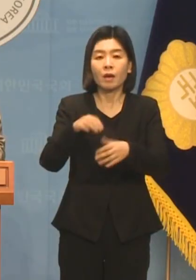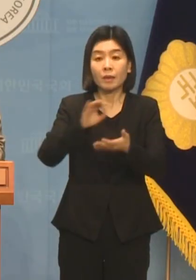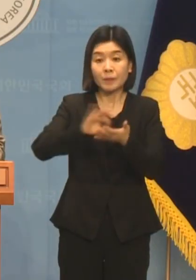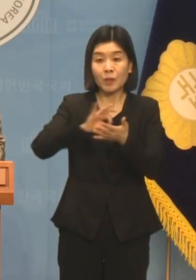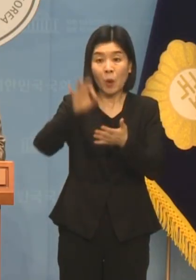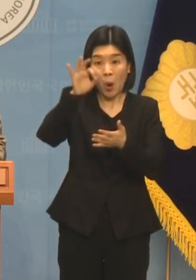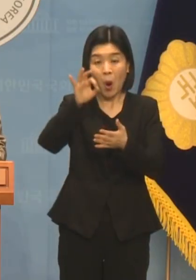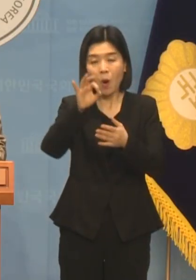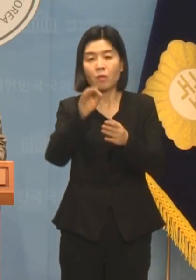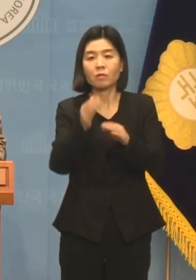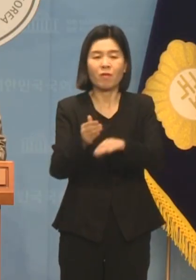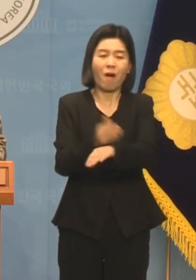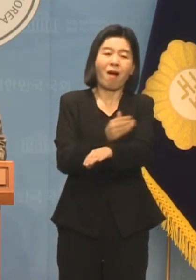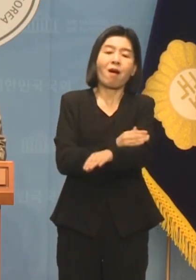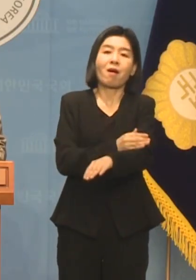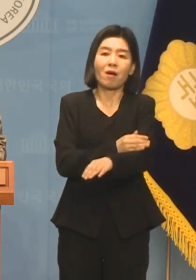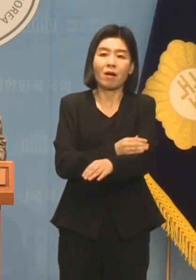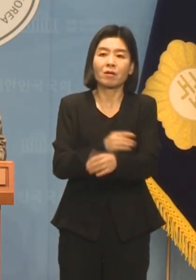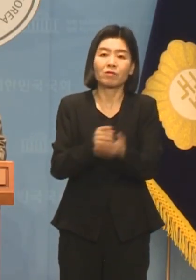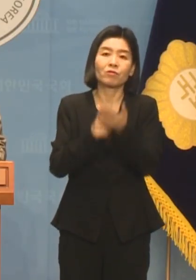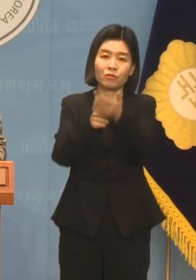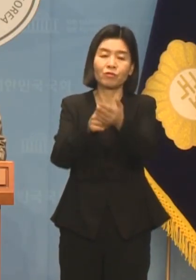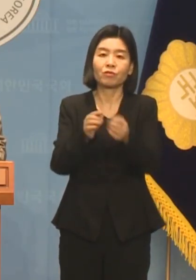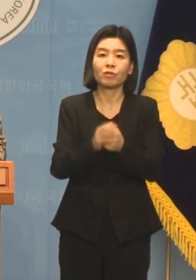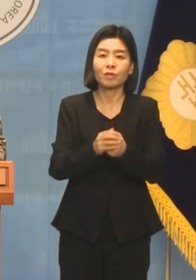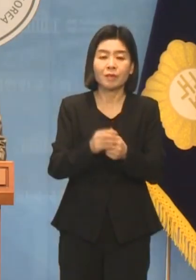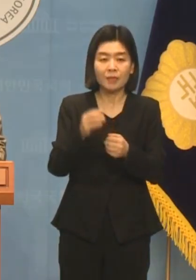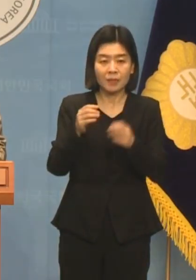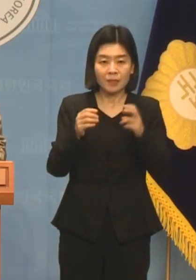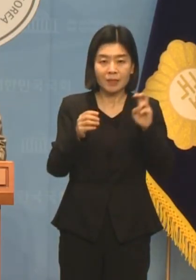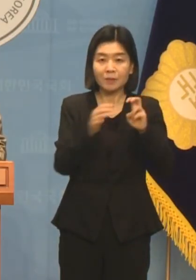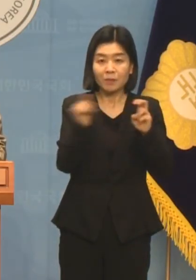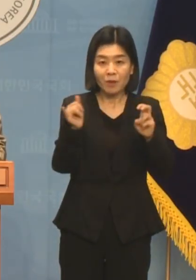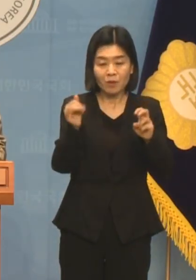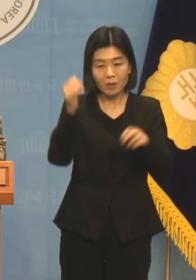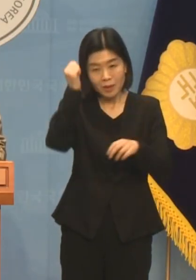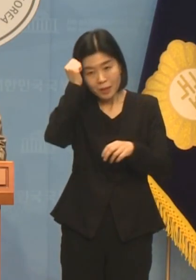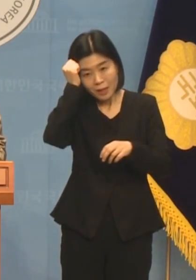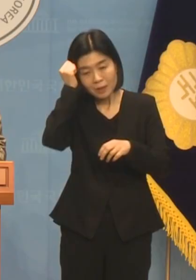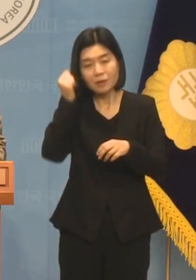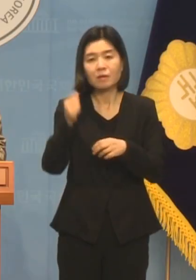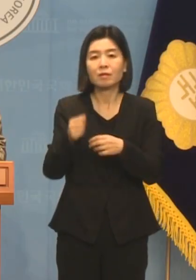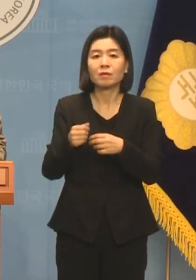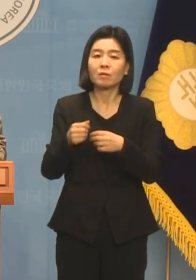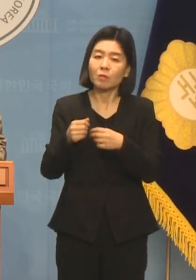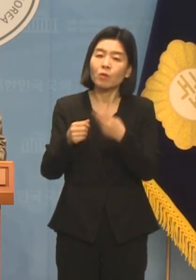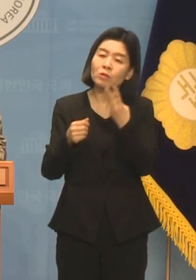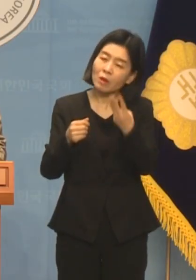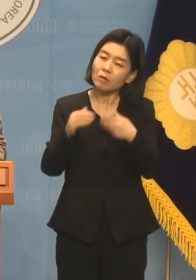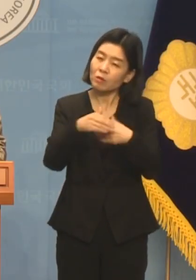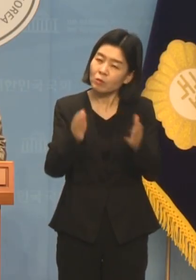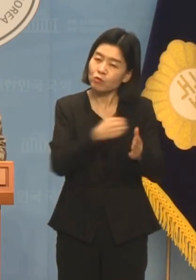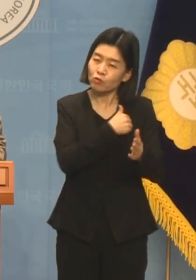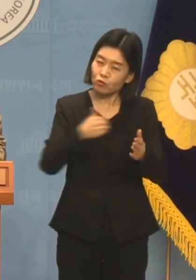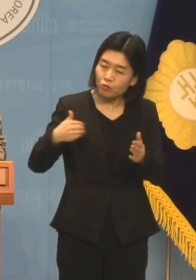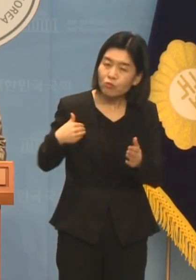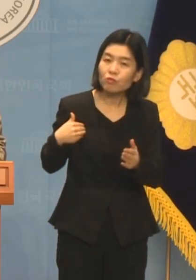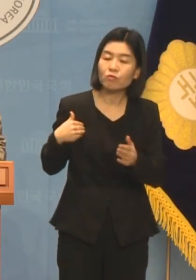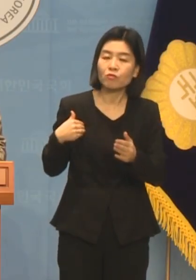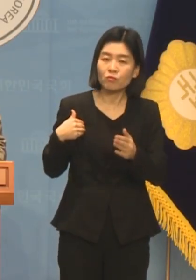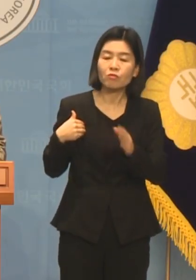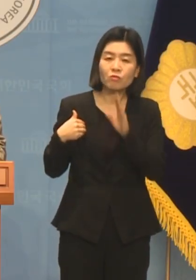정황도 있습니다. 20명이 객실 3개 57만 원이면 충분함에도 불구하고 초호화 여행을